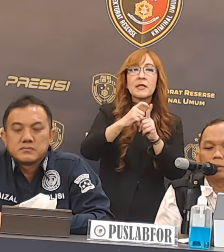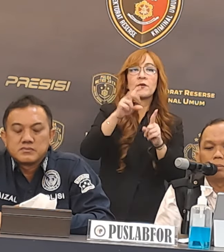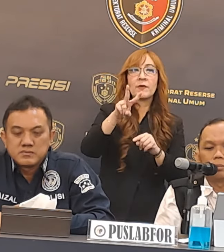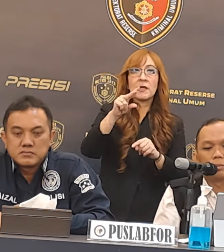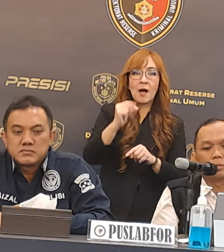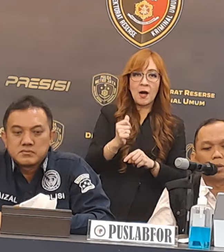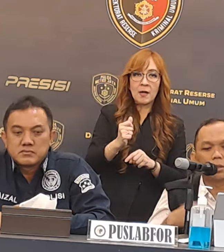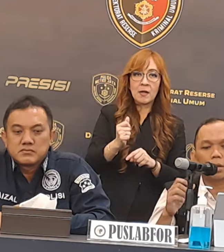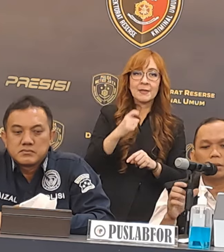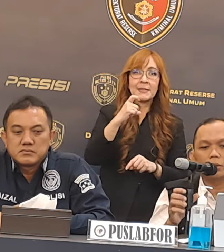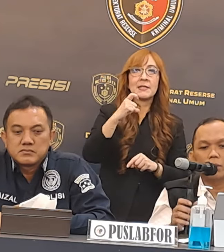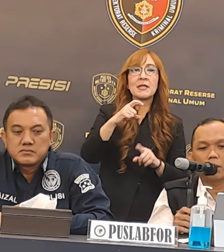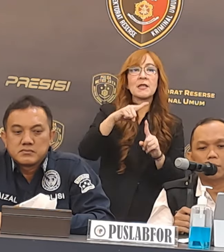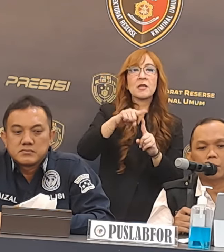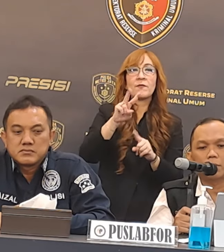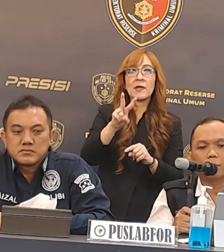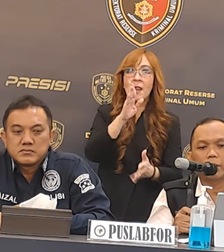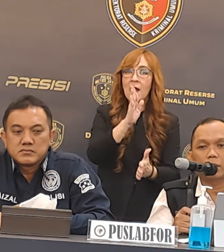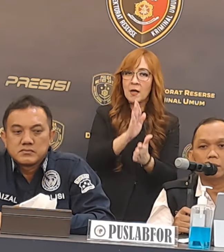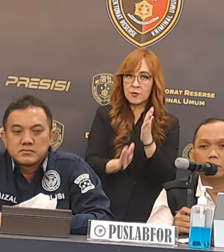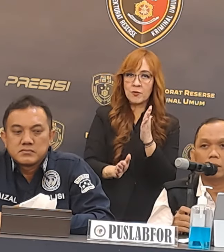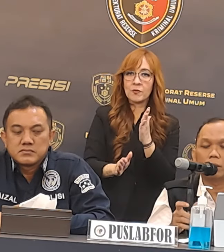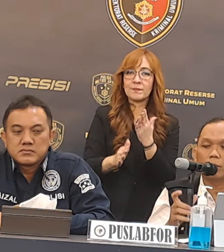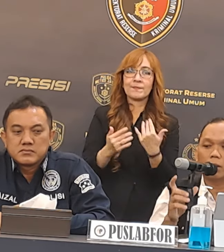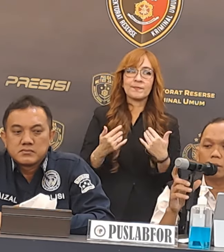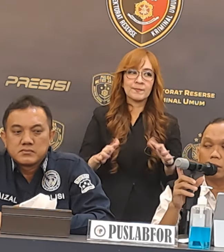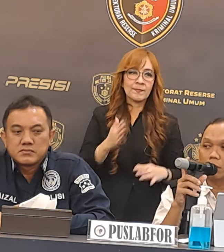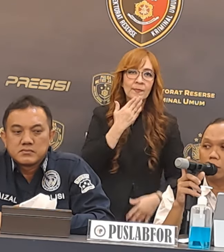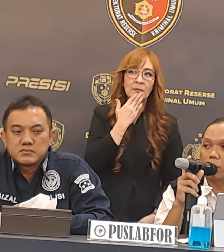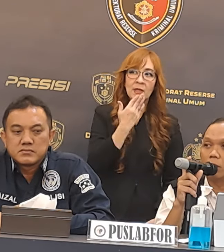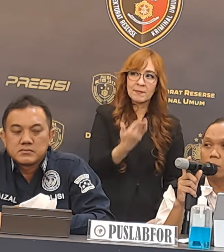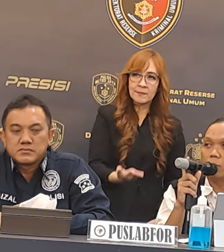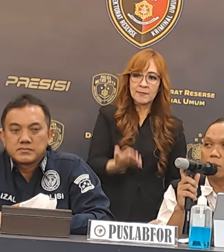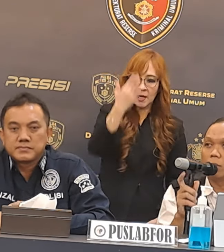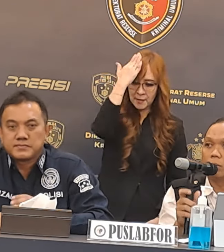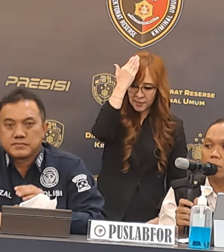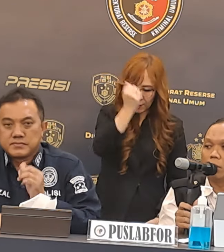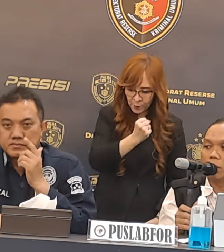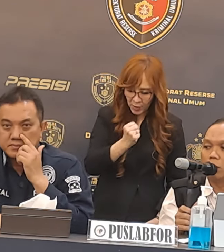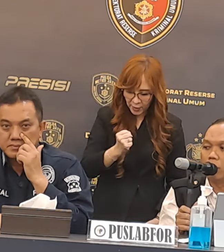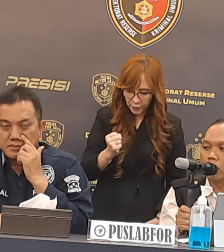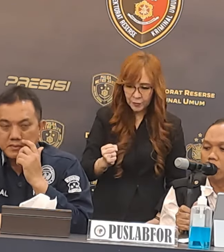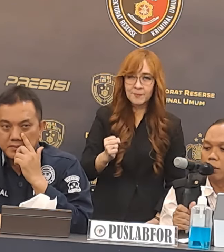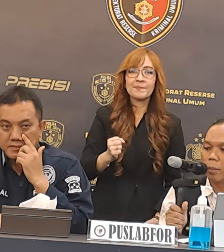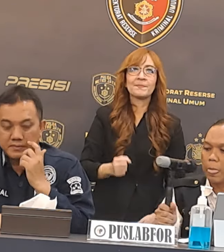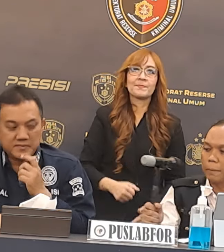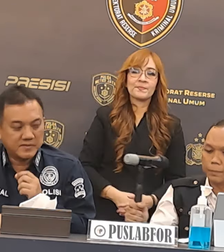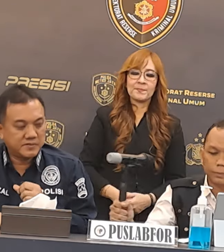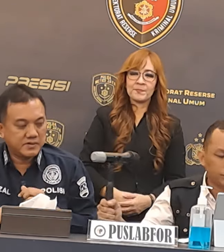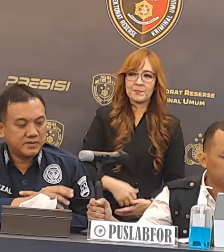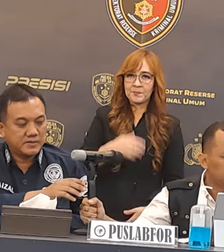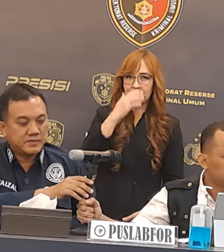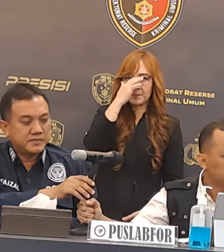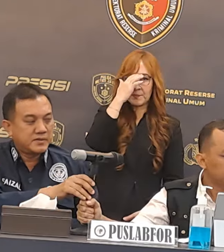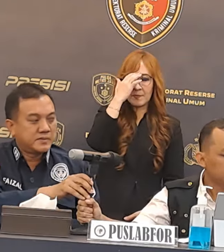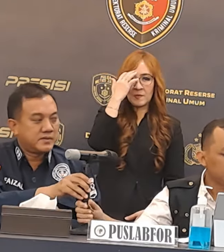CCTV. Saya rasa itu yang dapat kami sampaikan. Sekian, terima kasih. Assalamualaikum warahmatullahi wabarakatuh.